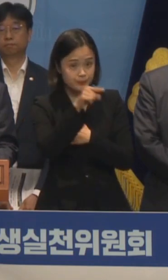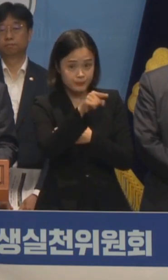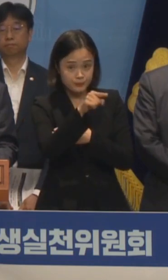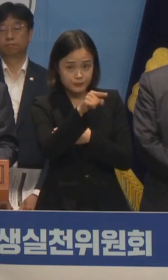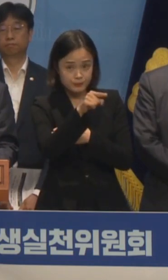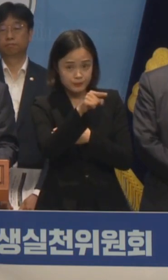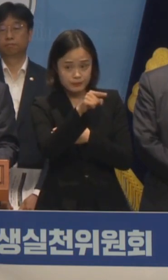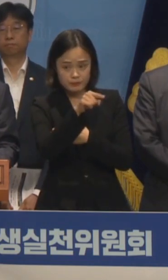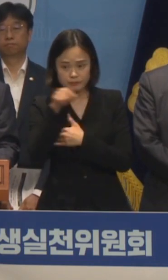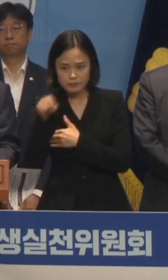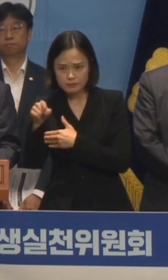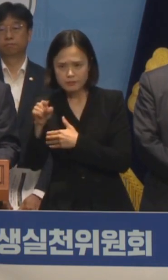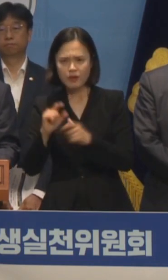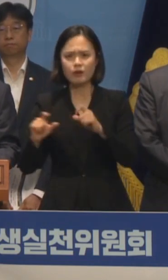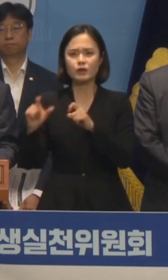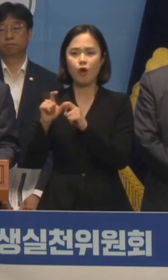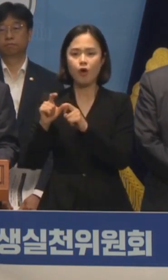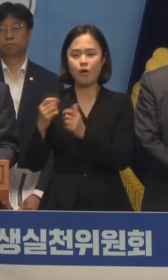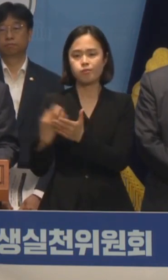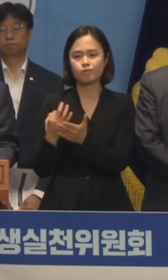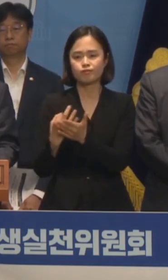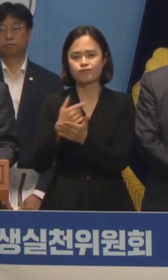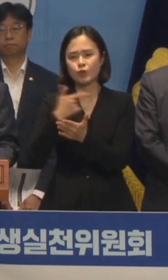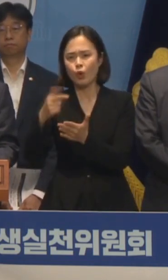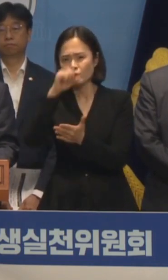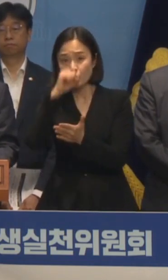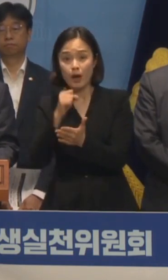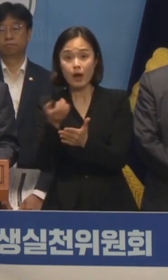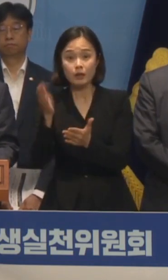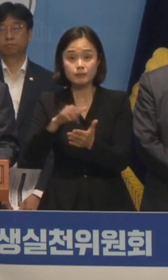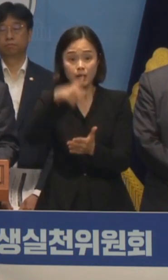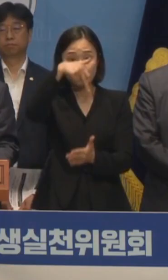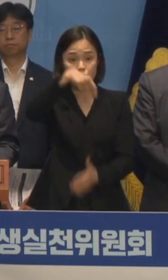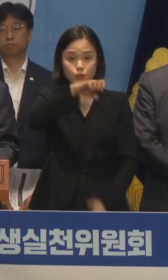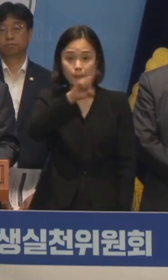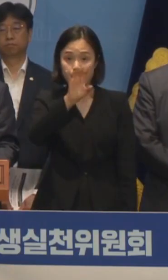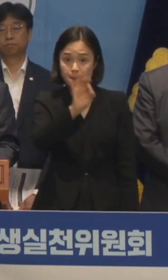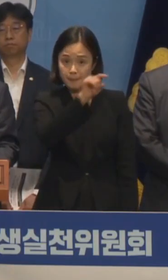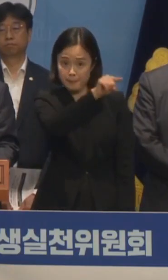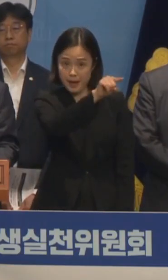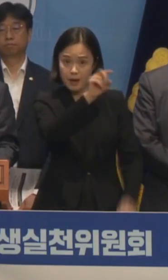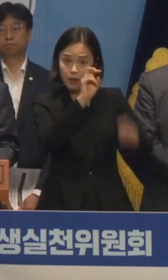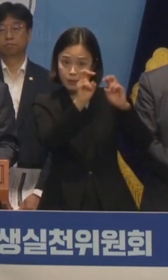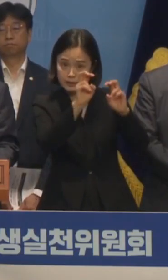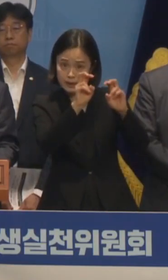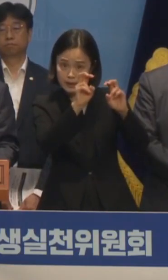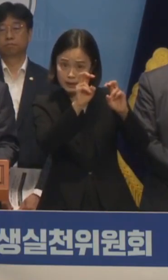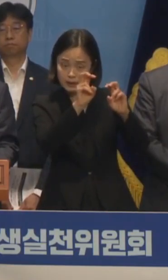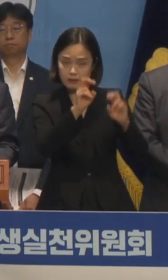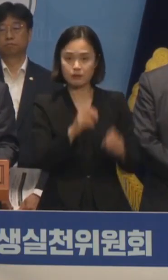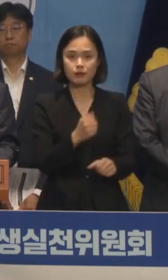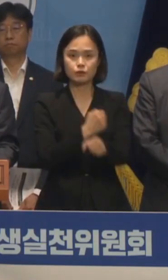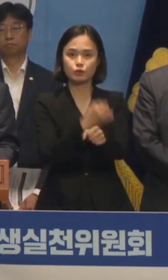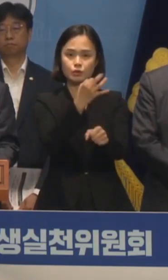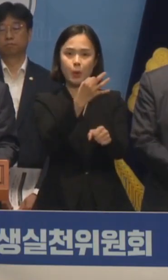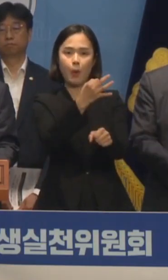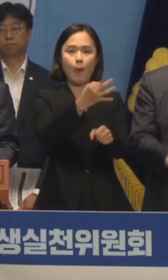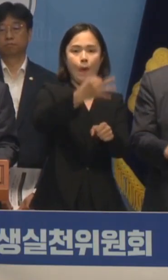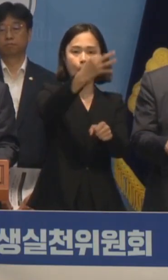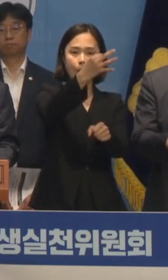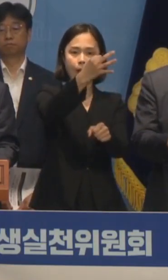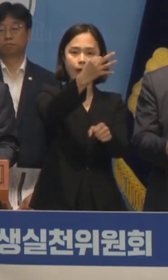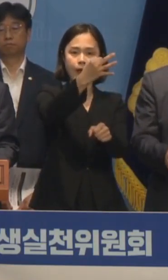원리이나 쿠팡은 경쟁사에 판매하는 가격과 동일 또는 유리하게 가격을 책정하고